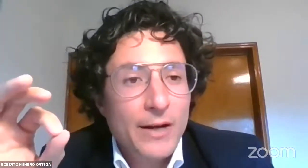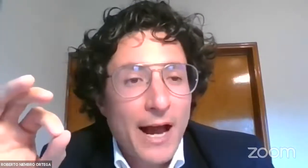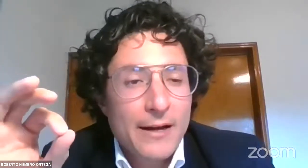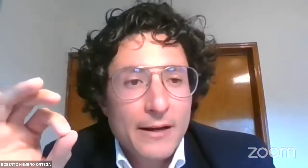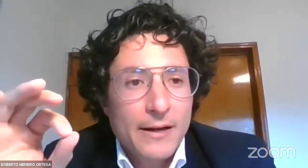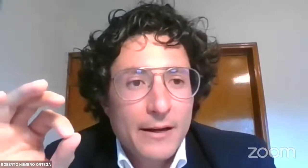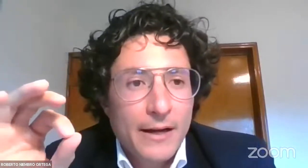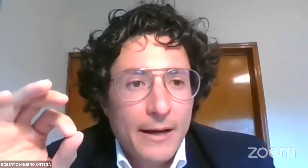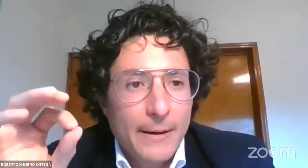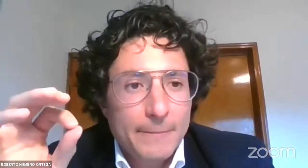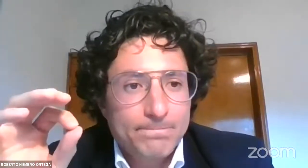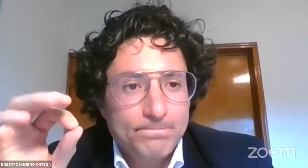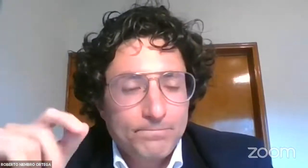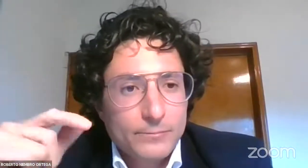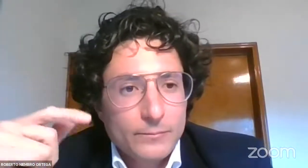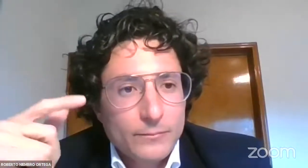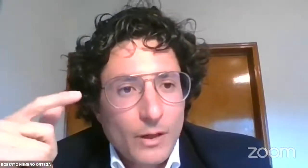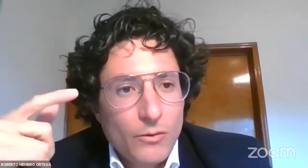ascenso hay